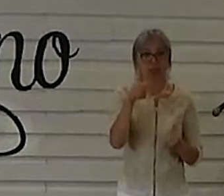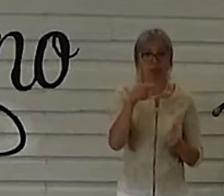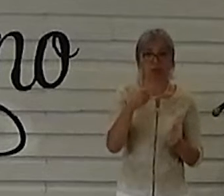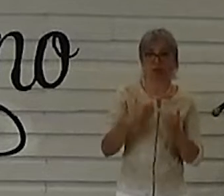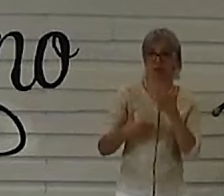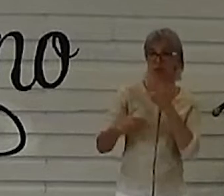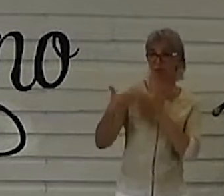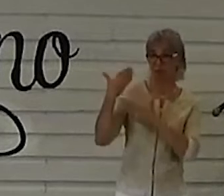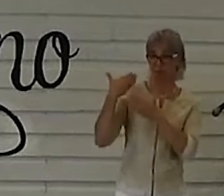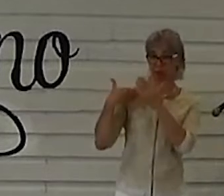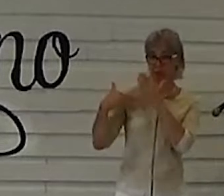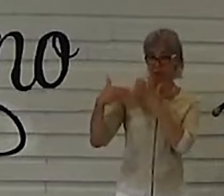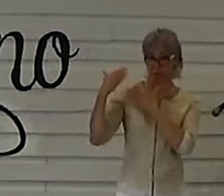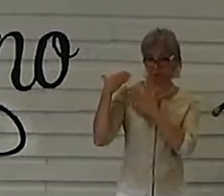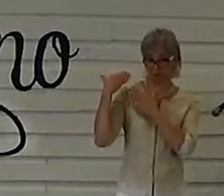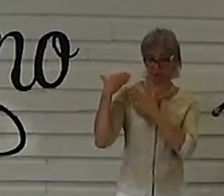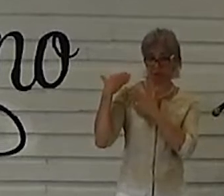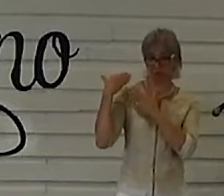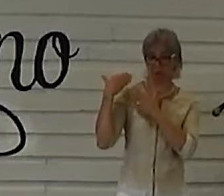cielo.